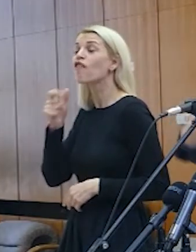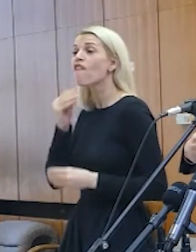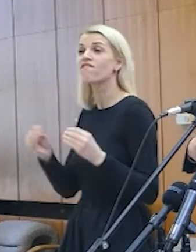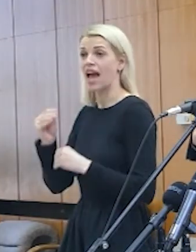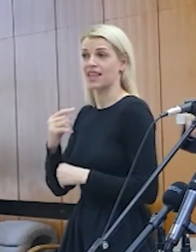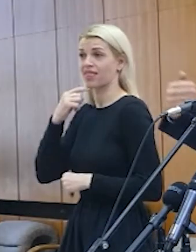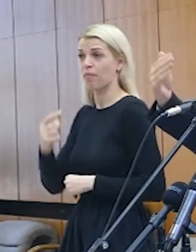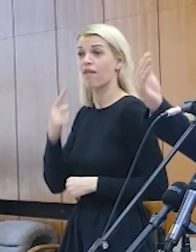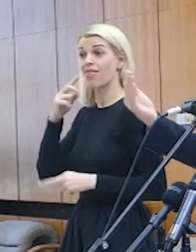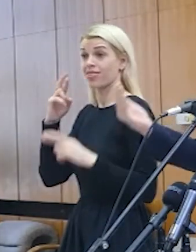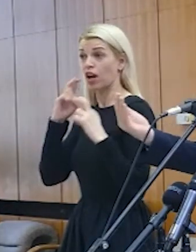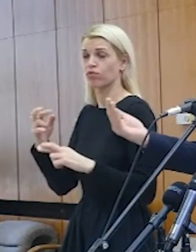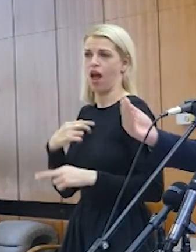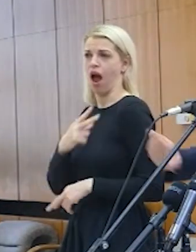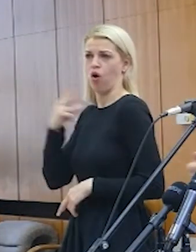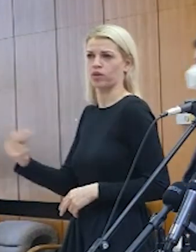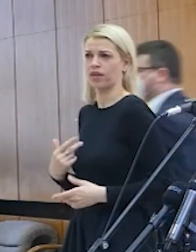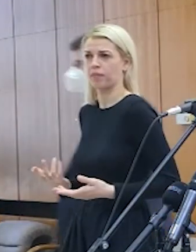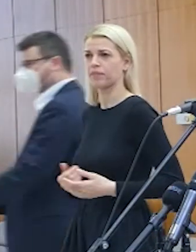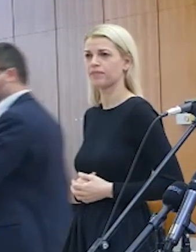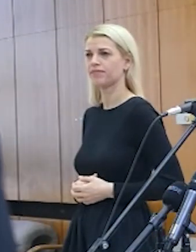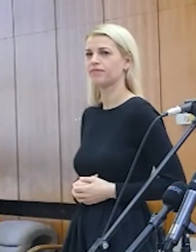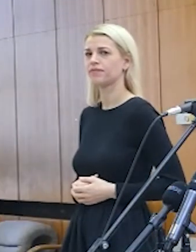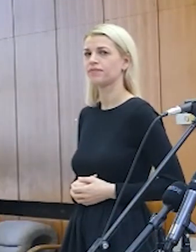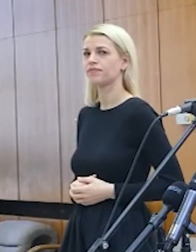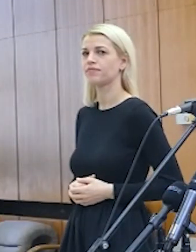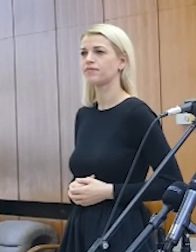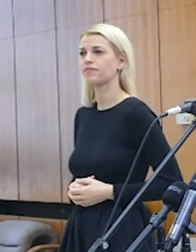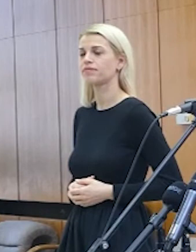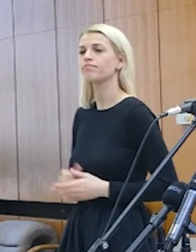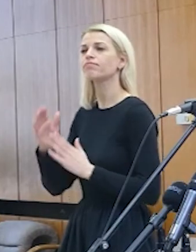nebudete rešpektovať, tak jednoducho odtiaľ to môžem aj odísť.